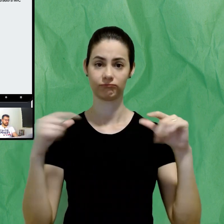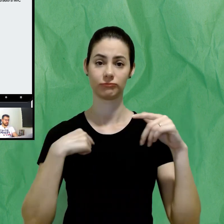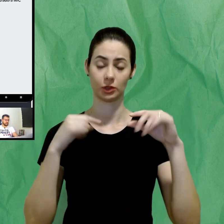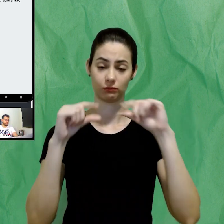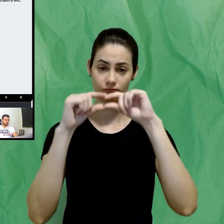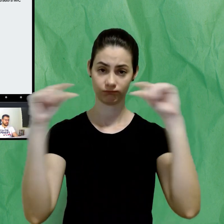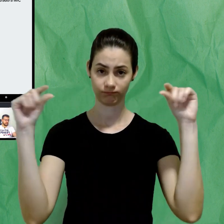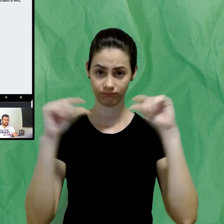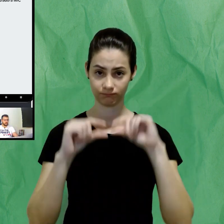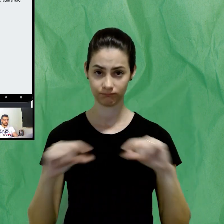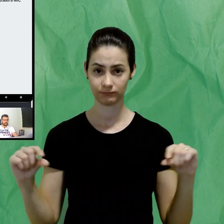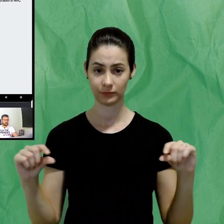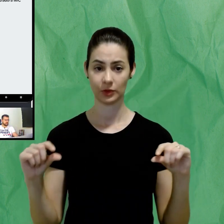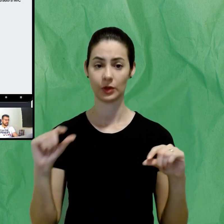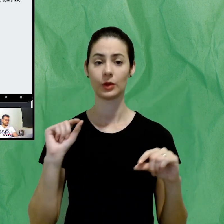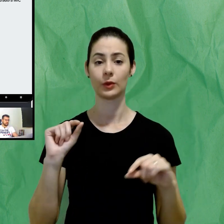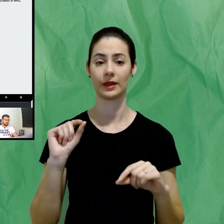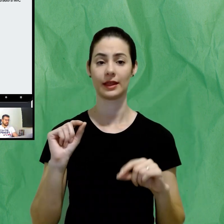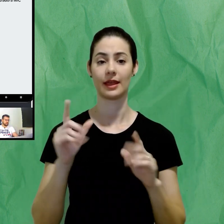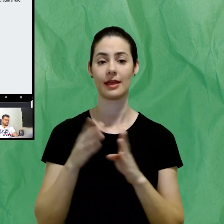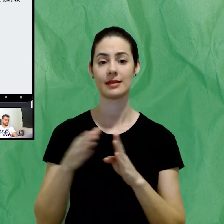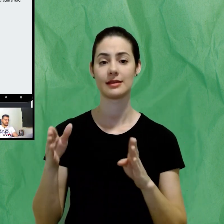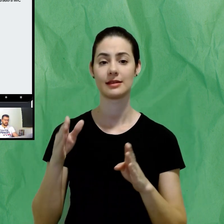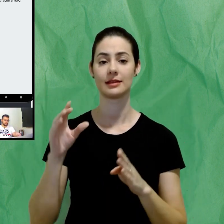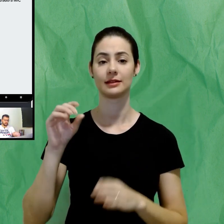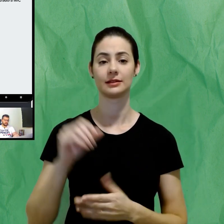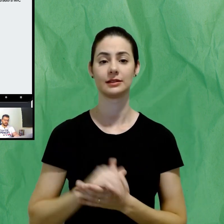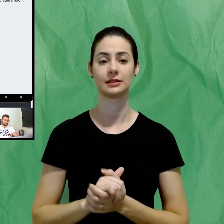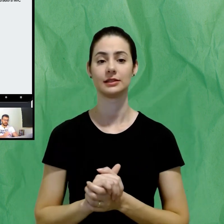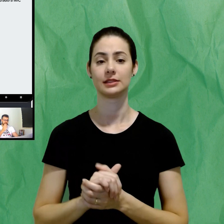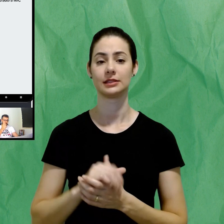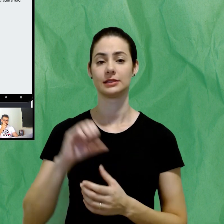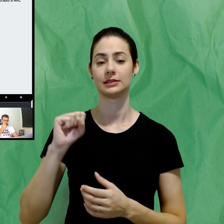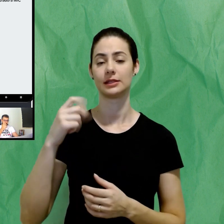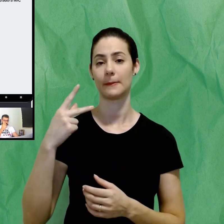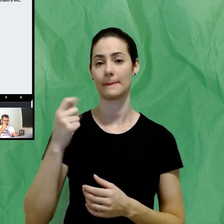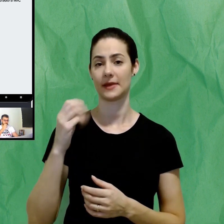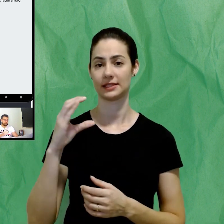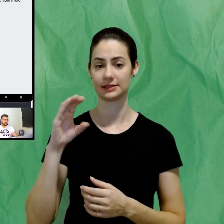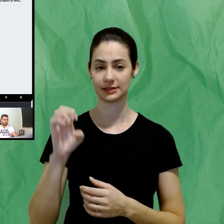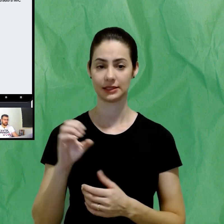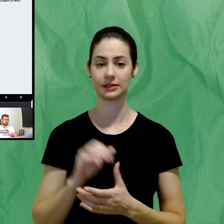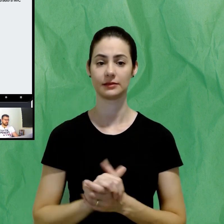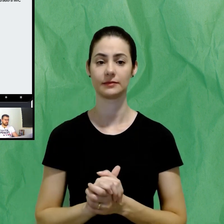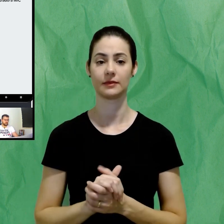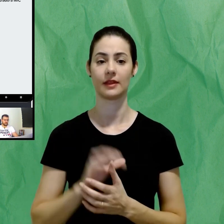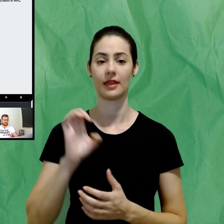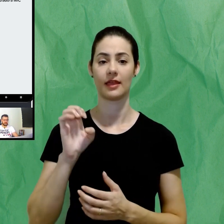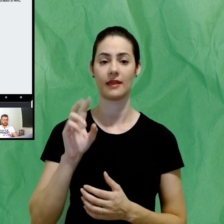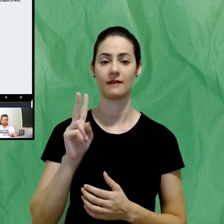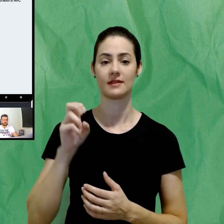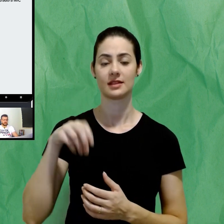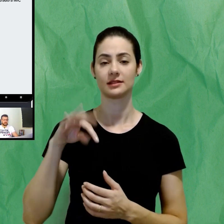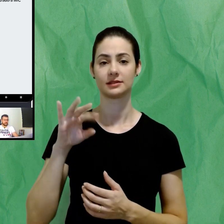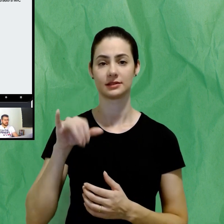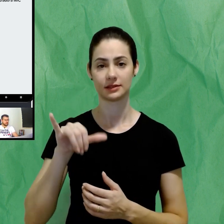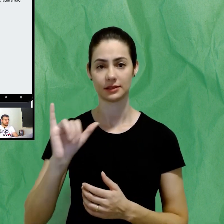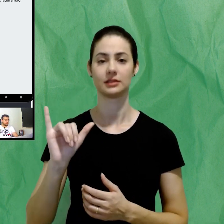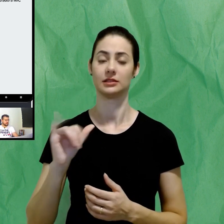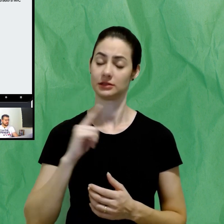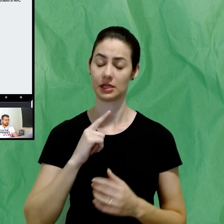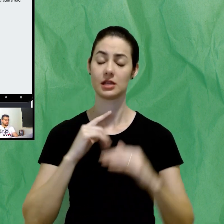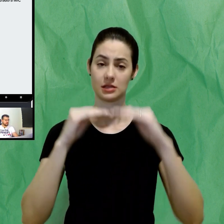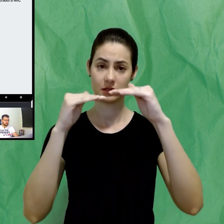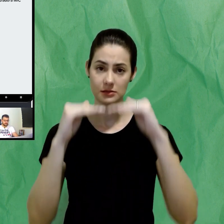dispostos lá é um space even. Então vai ter um espaço ali entre os dois, certo?